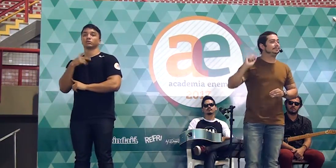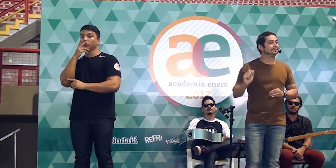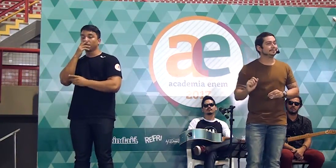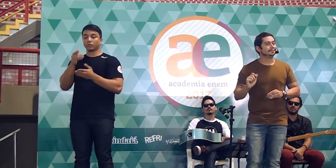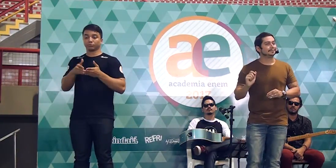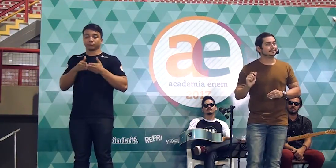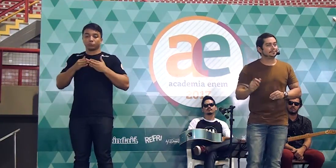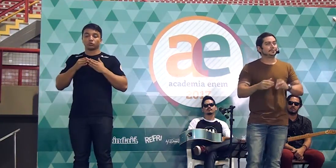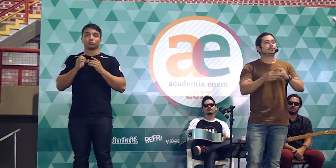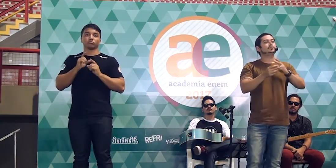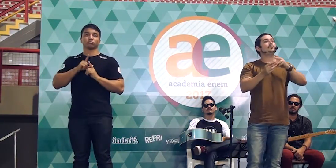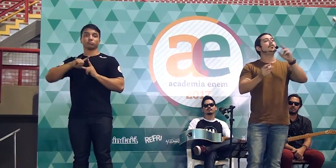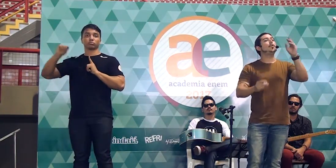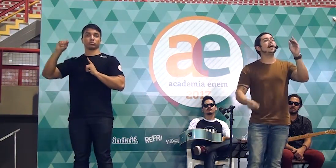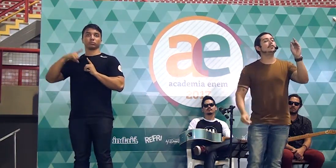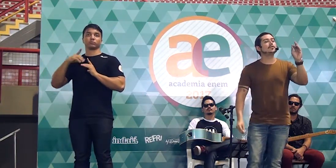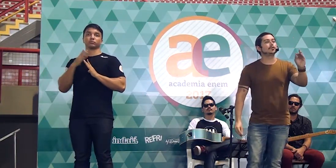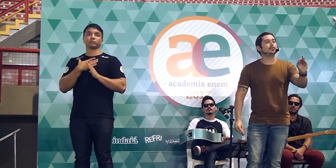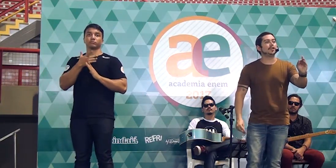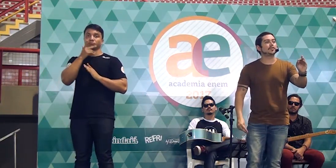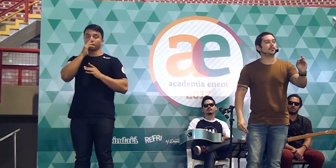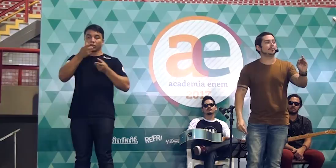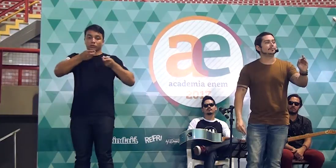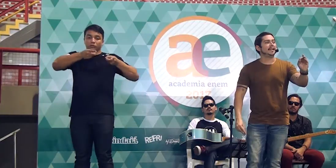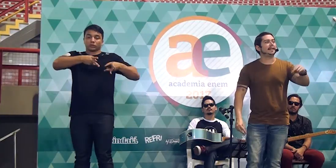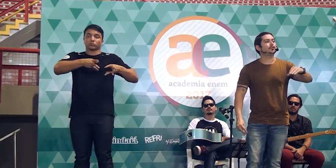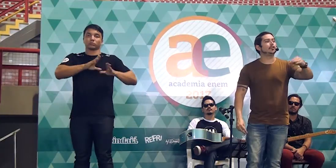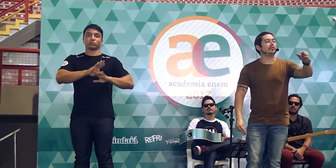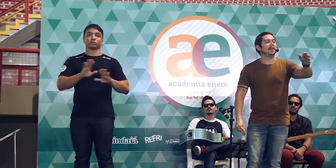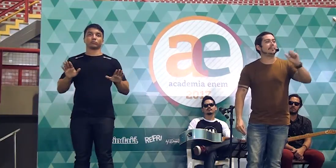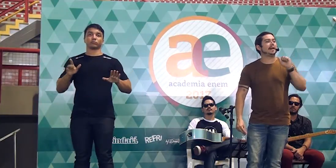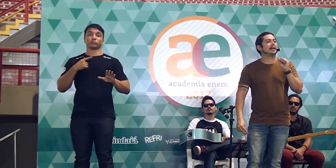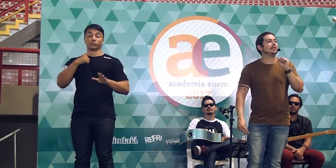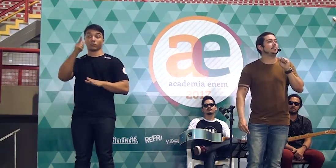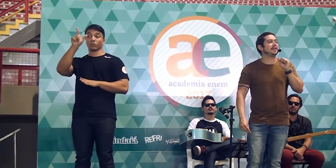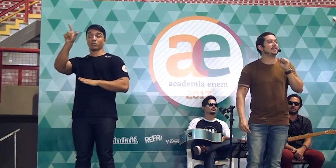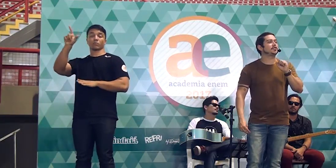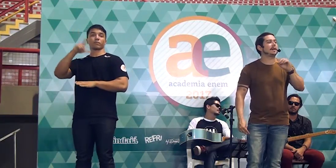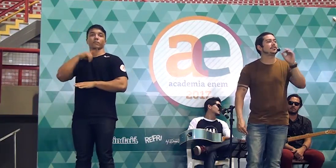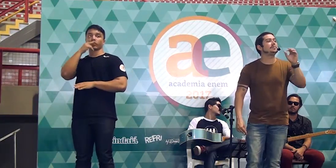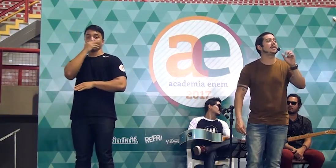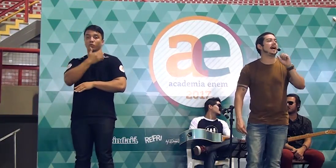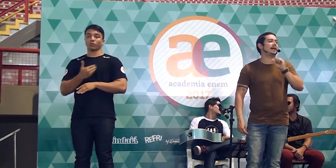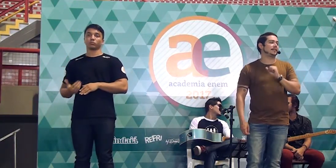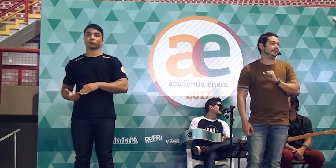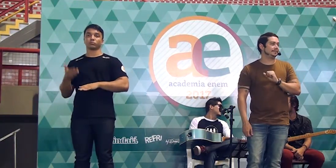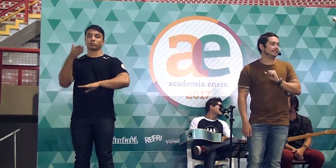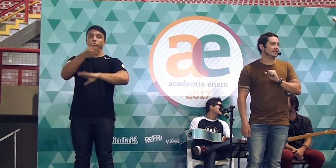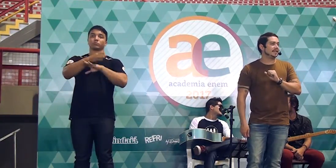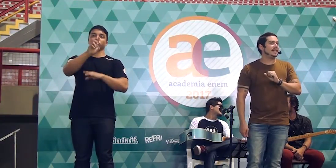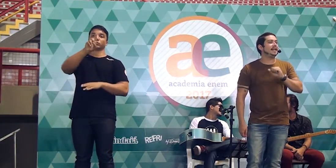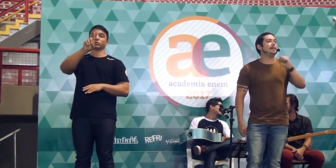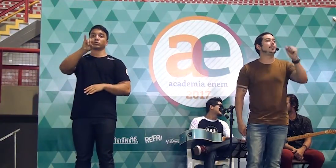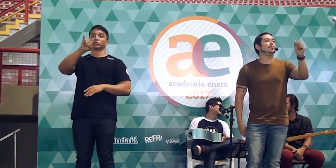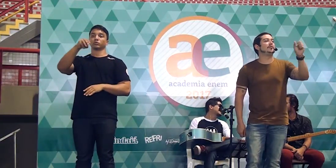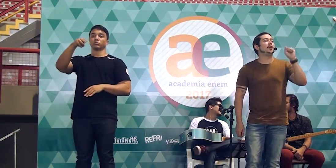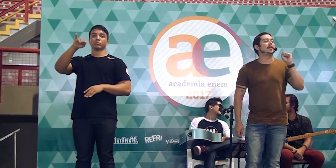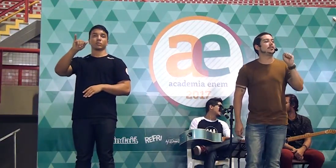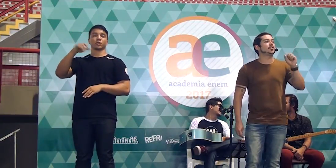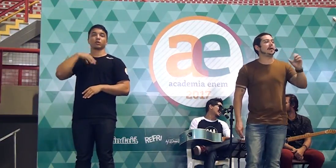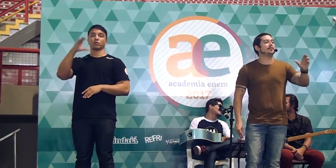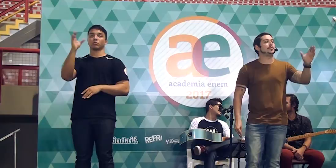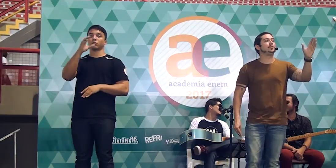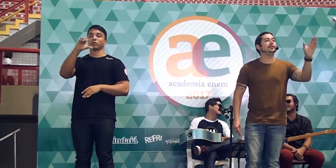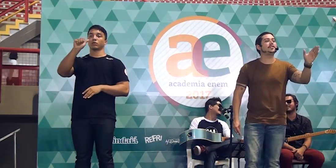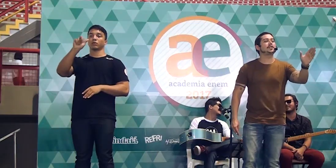renunciou. Com a renúncia do Nixon, entrou no governo americano um presidente chamado Jimmy Carter. E ele promoveu o